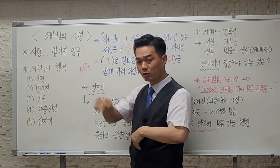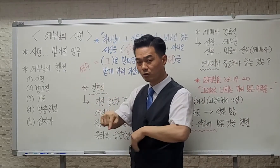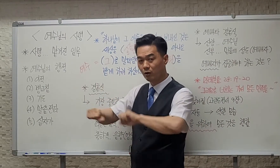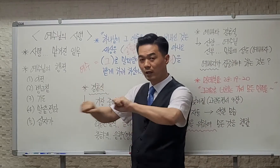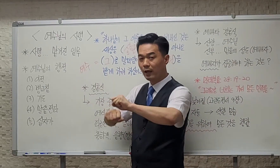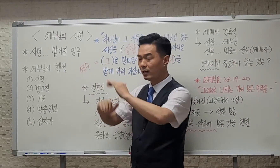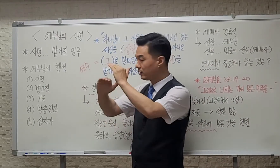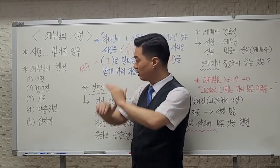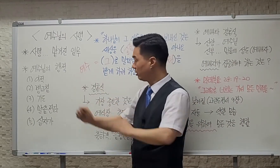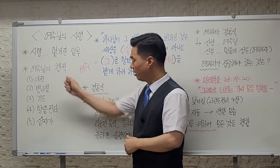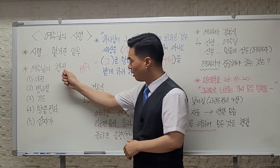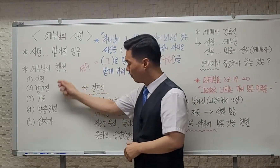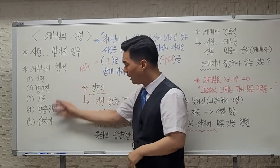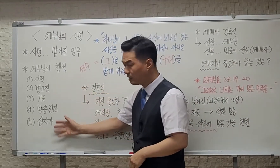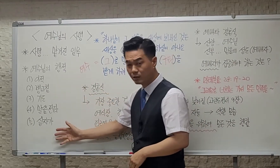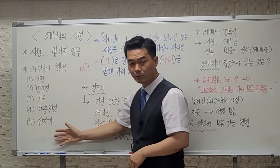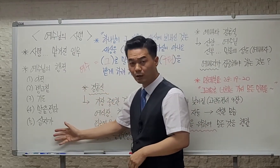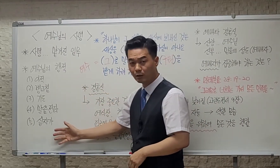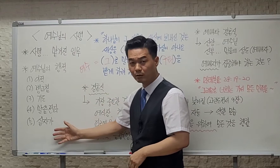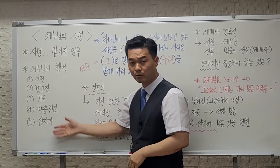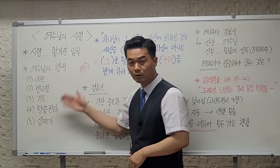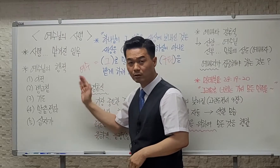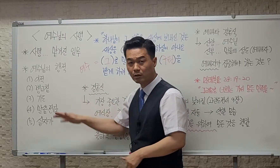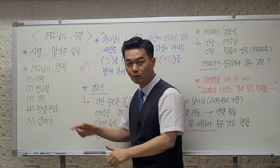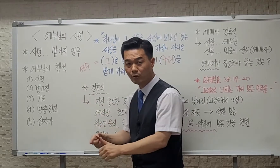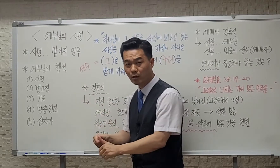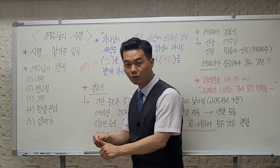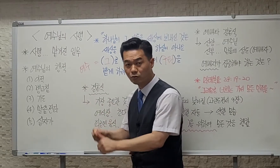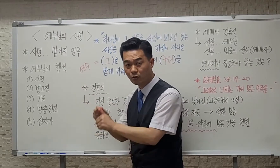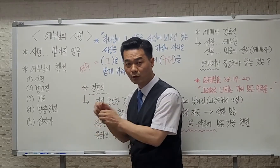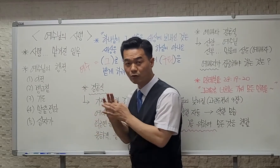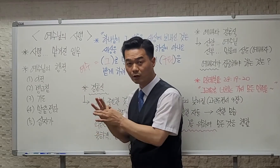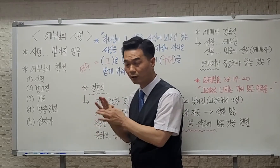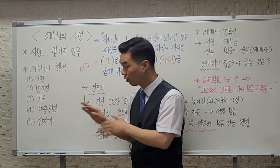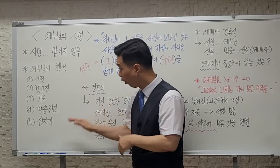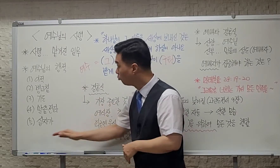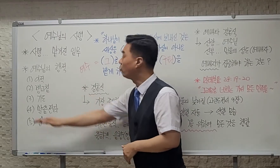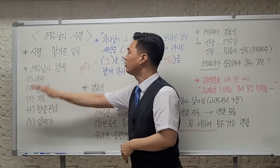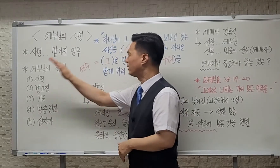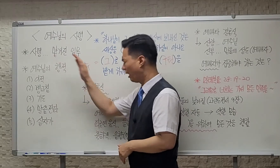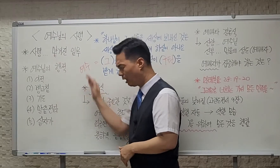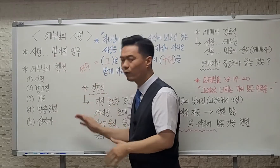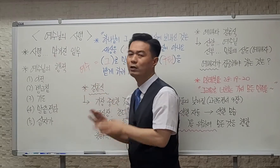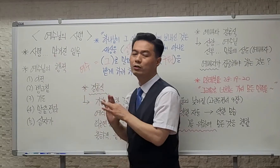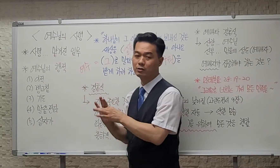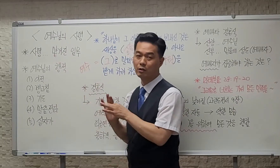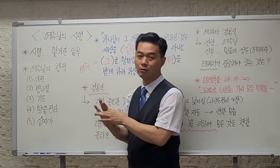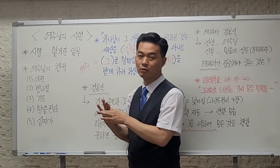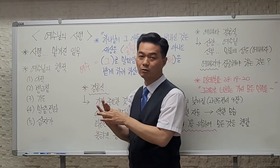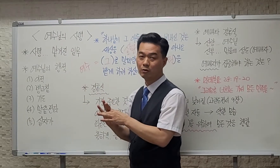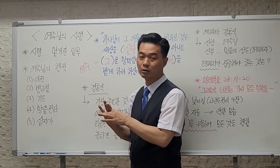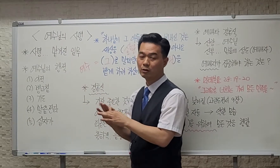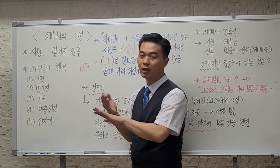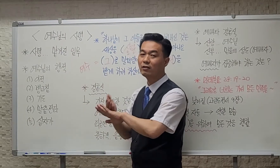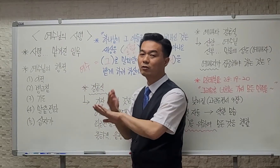오셔서 행하신 일들이 많이 있지만 그 가운데 구원하고 관계된 거 물론 다 관련이 있어요. 근데 다른